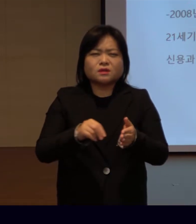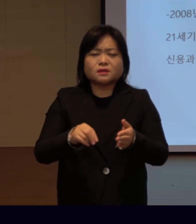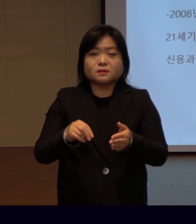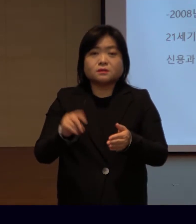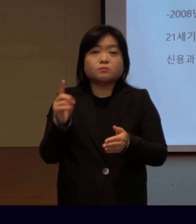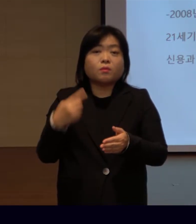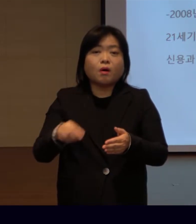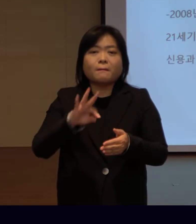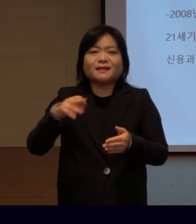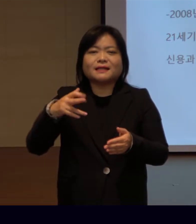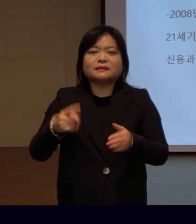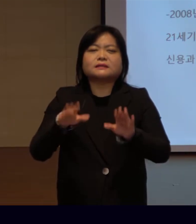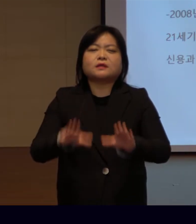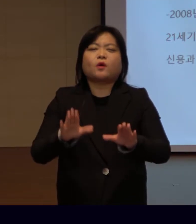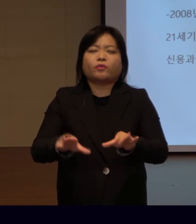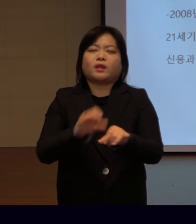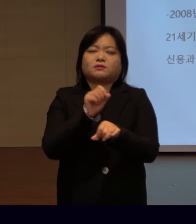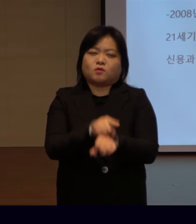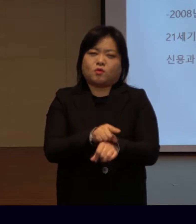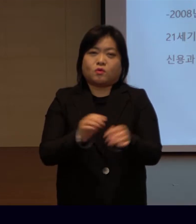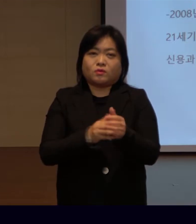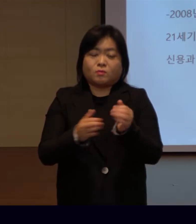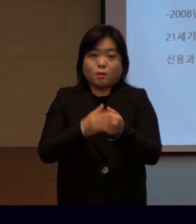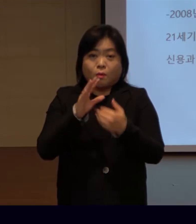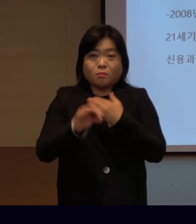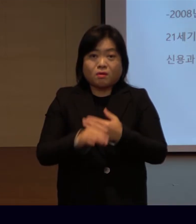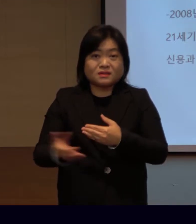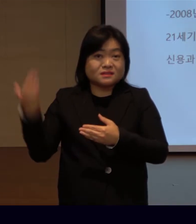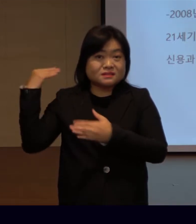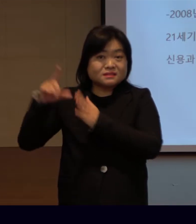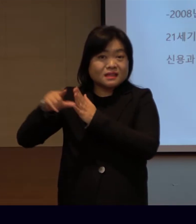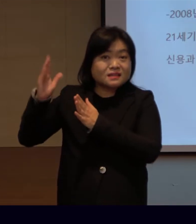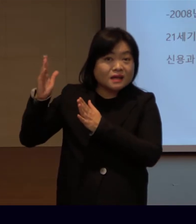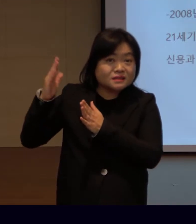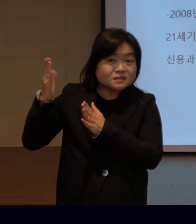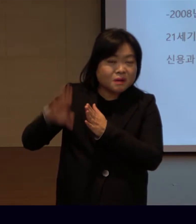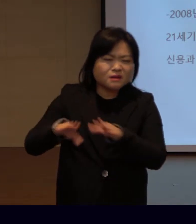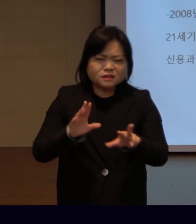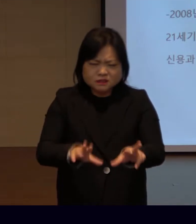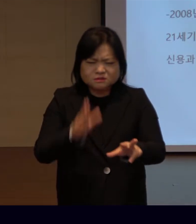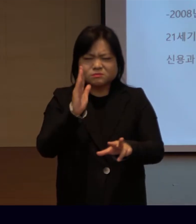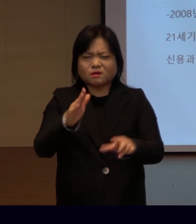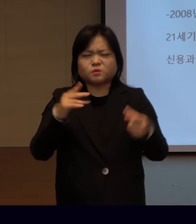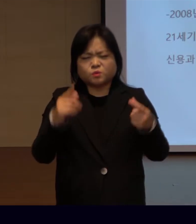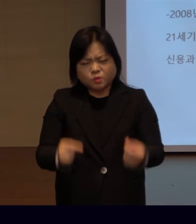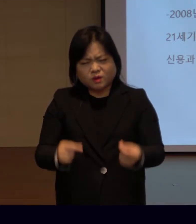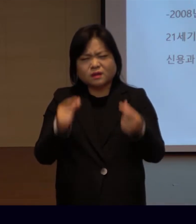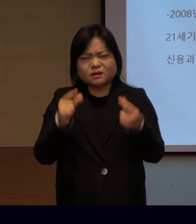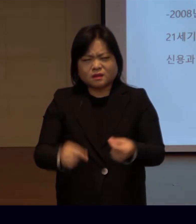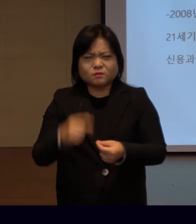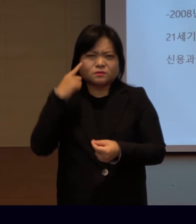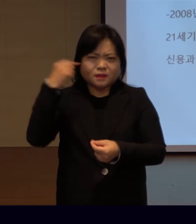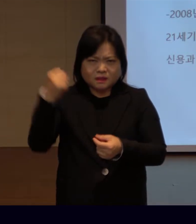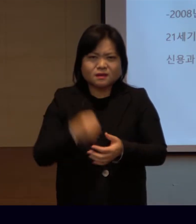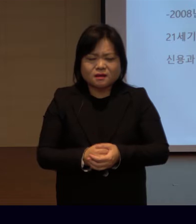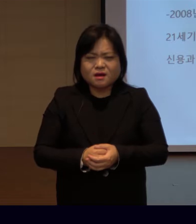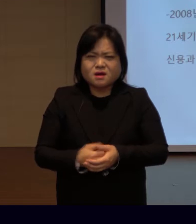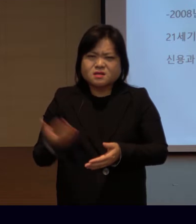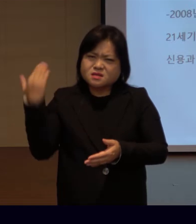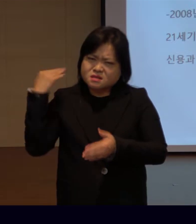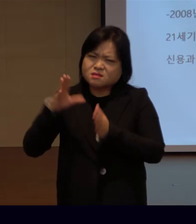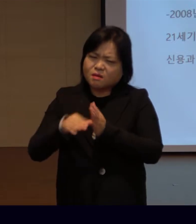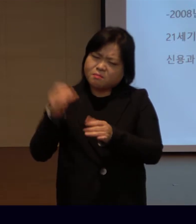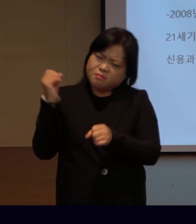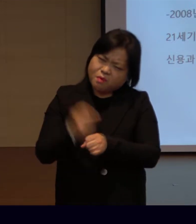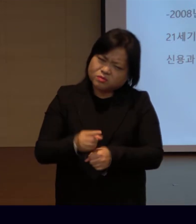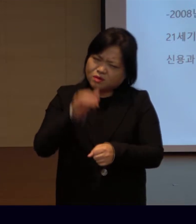현대성이었어요. 그때 얘기를 하는데 이거는 진짜 지금 얘기랑 하나도 다른 게 아까 선생님도 말씀하셨지만 없는 거예요. 이때 벌써 이런